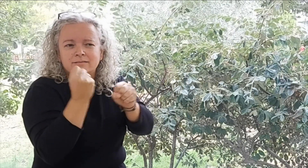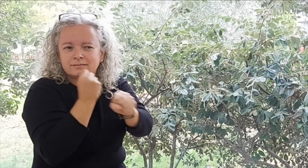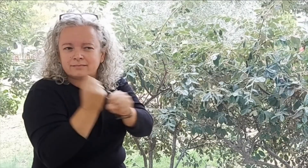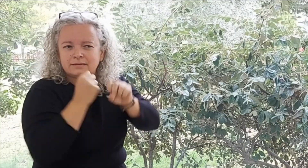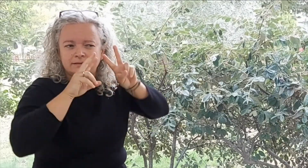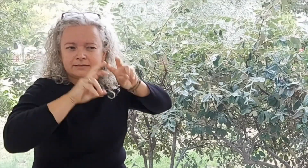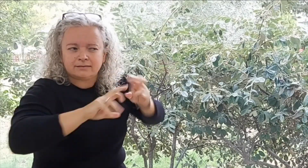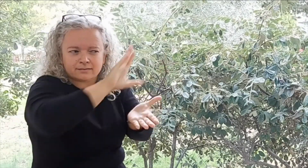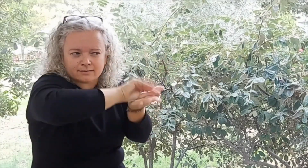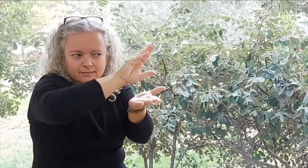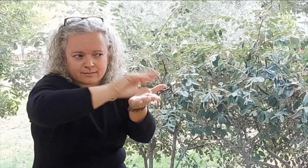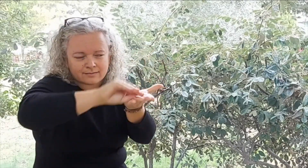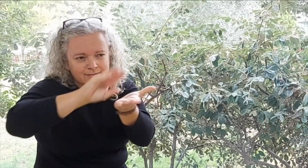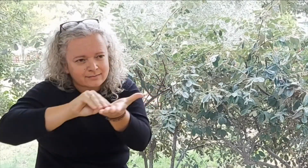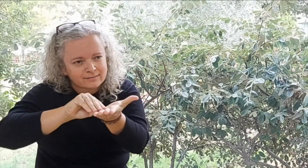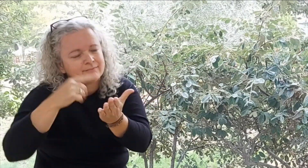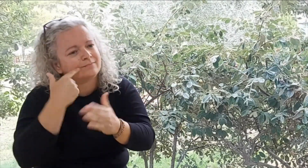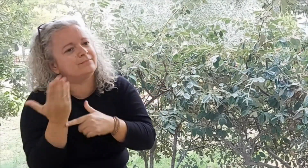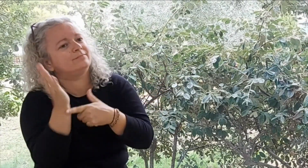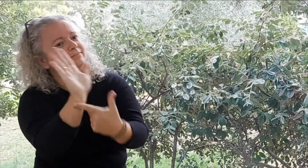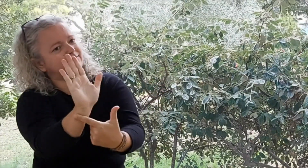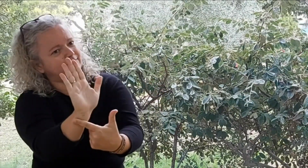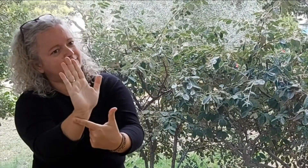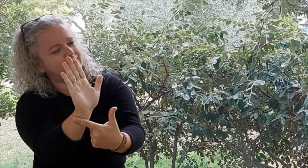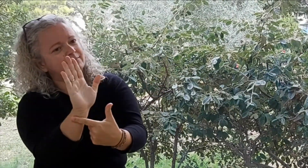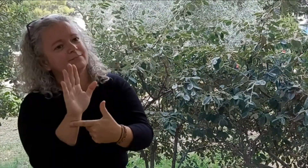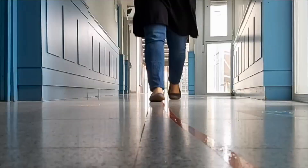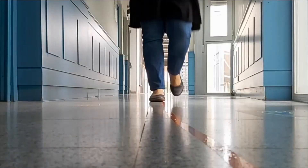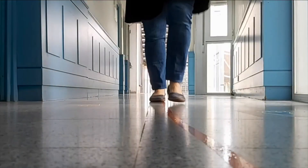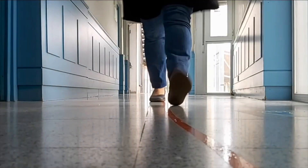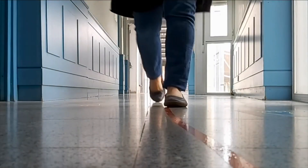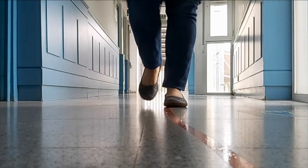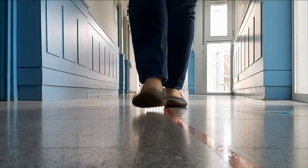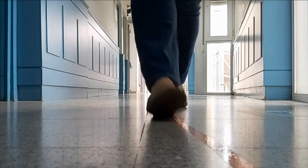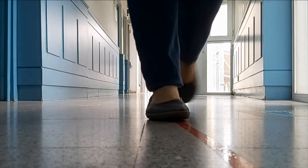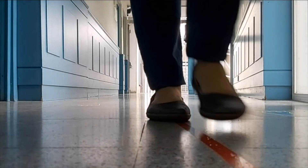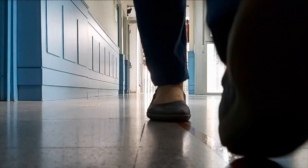Eso es lo que va a mi trabajo y lo que he estado recopilando para mostraros ahora.